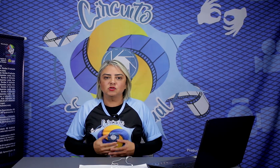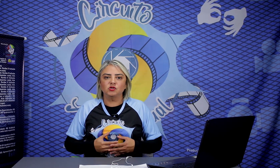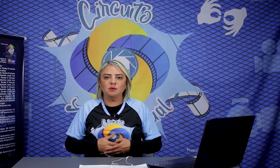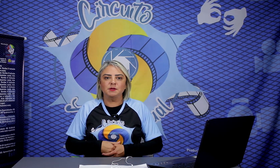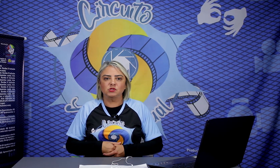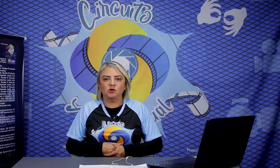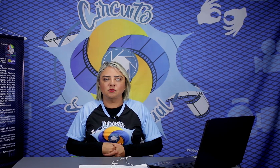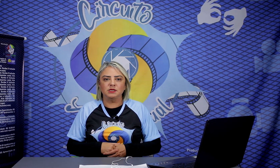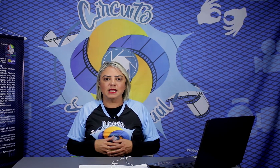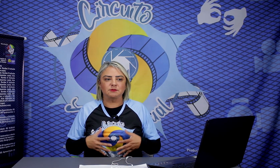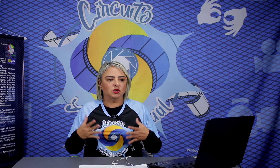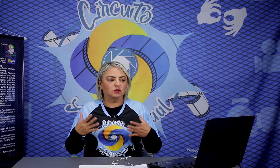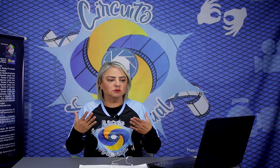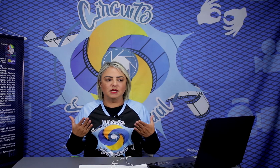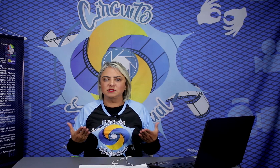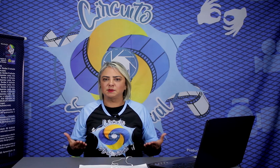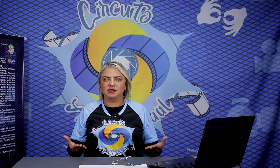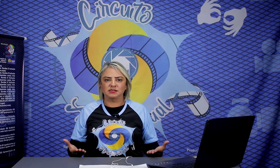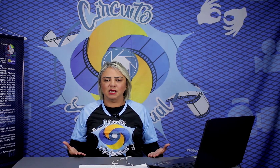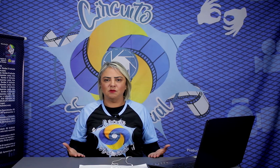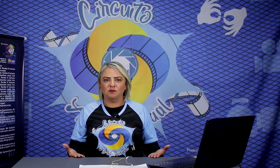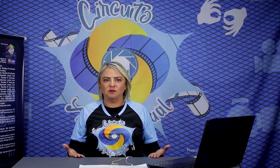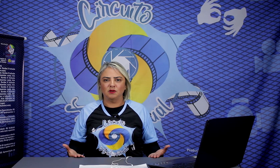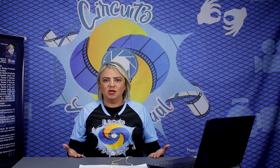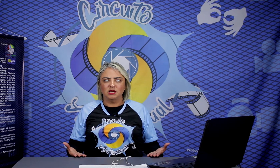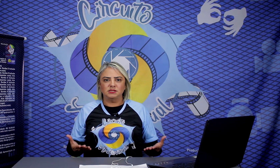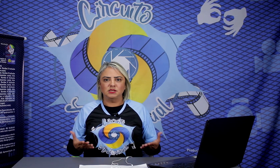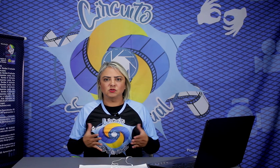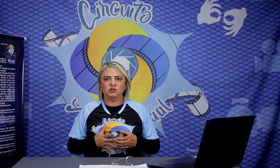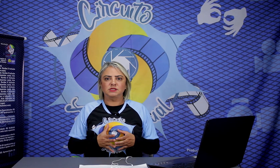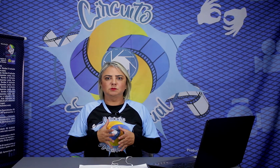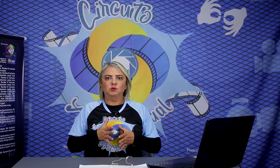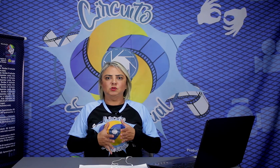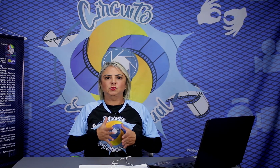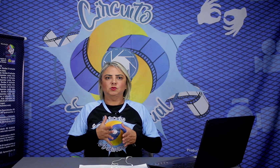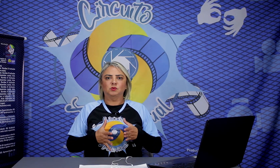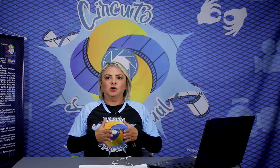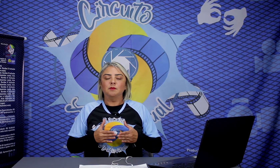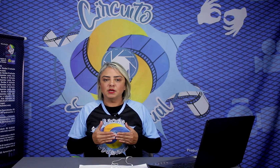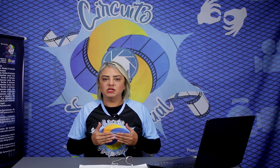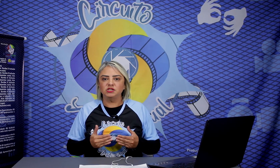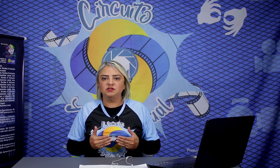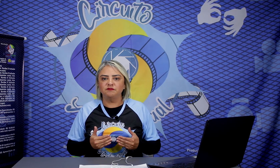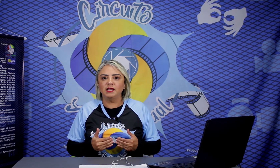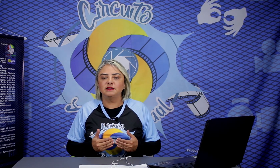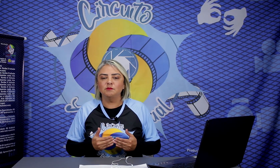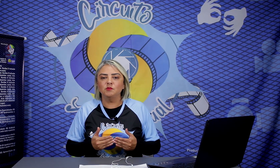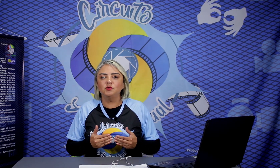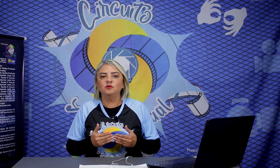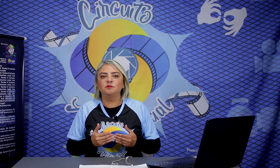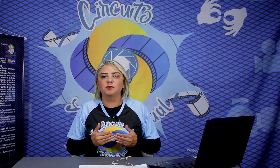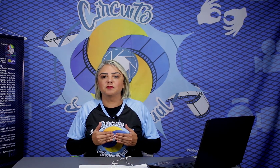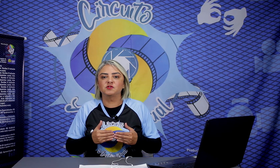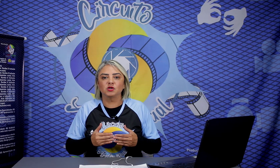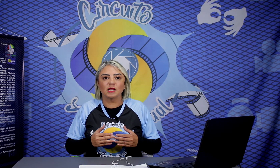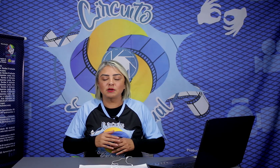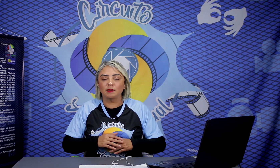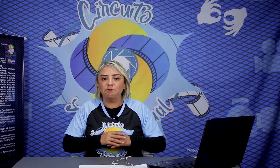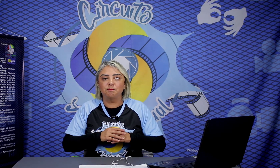uma pessoa, um intérprete que eu não tenho expressão, se eu sou assim muito... Porque a gente vê que tem muito profissional que é